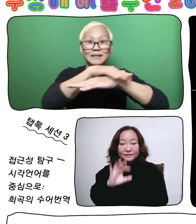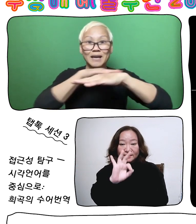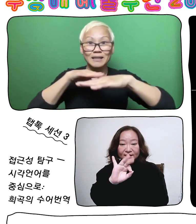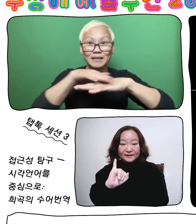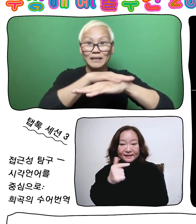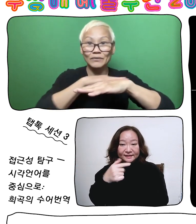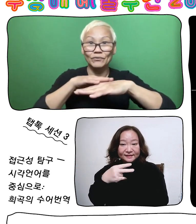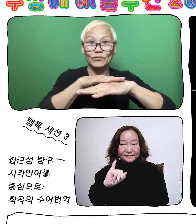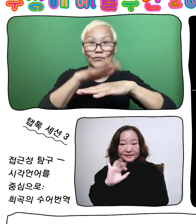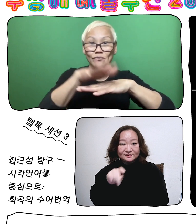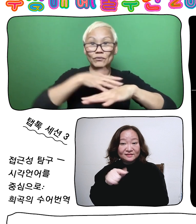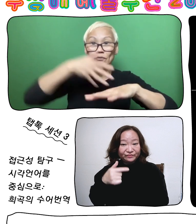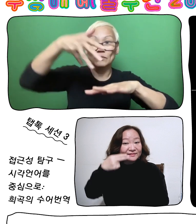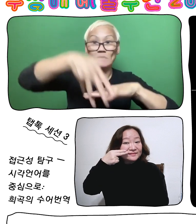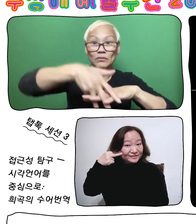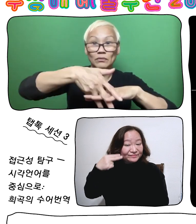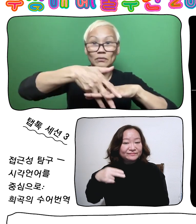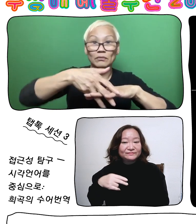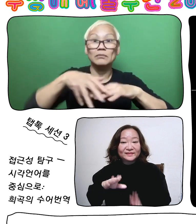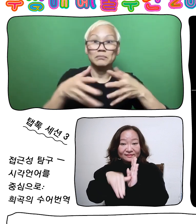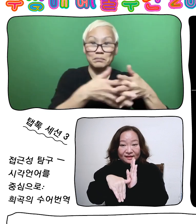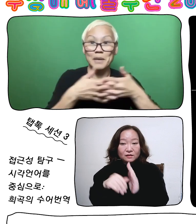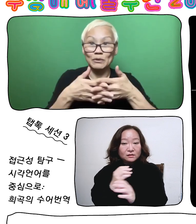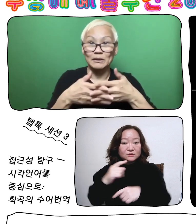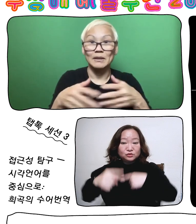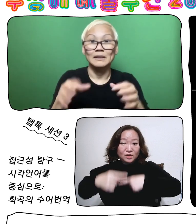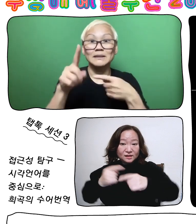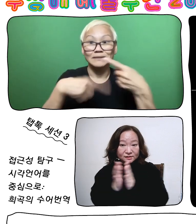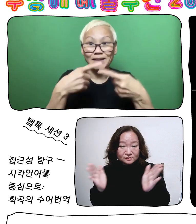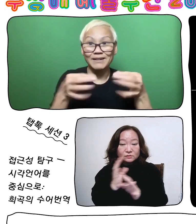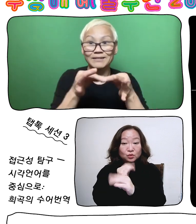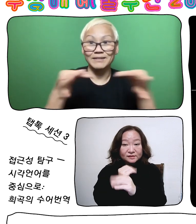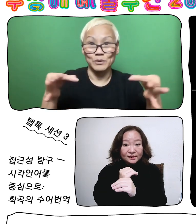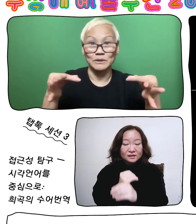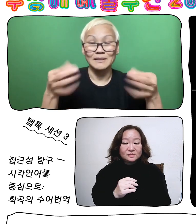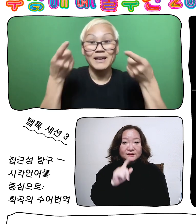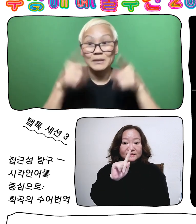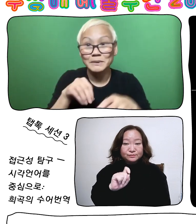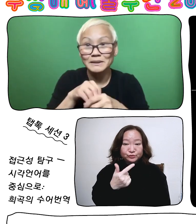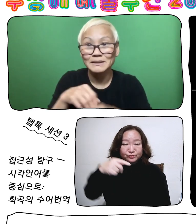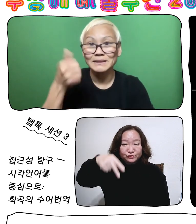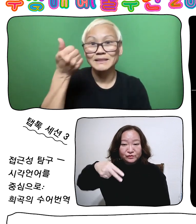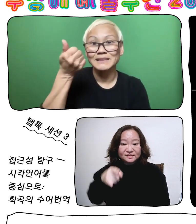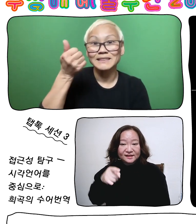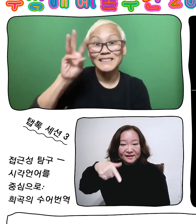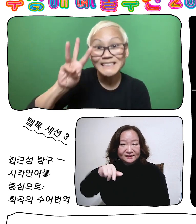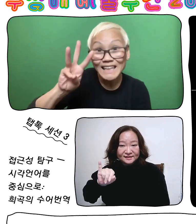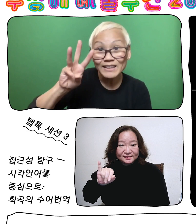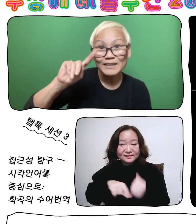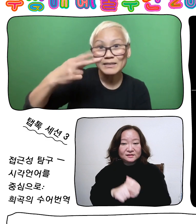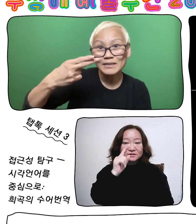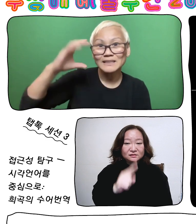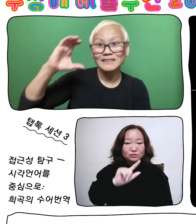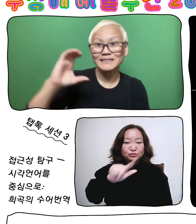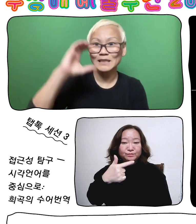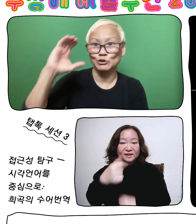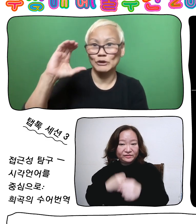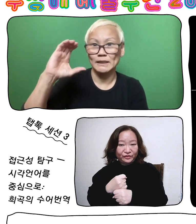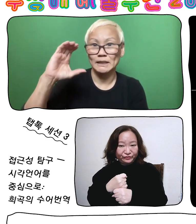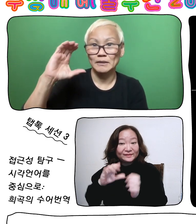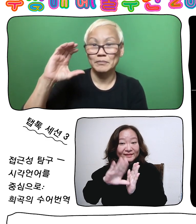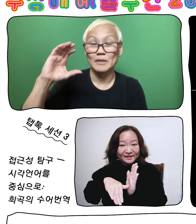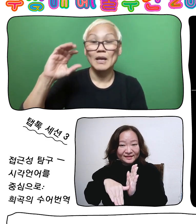미국 수어가 처음 확인된 시기는 16세기로 인디언의 수어가 있었습니다.